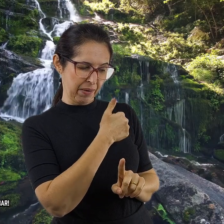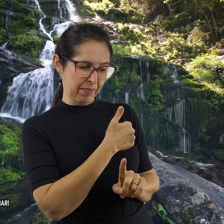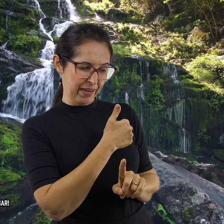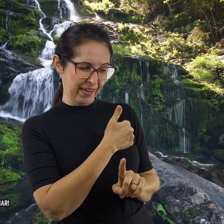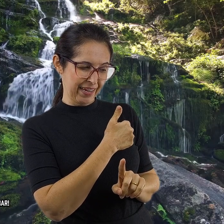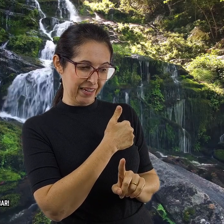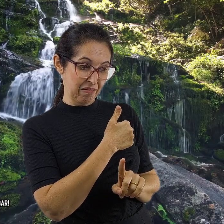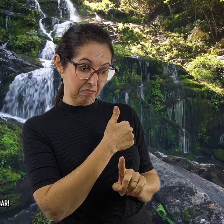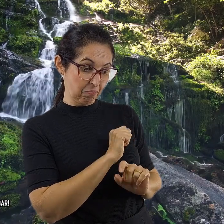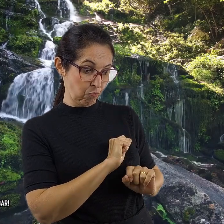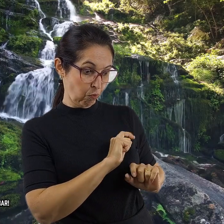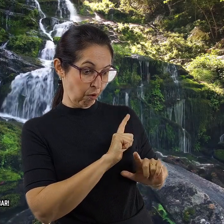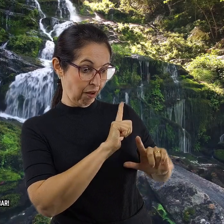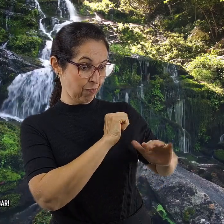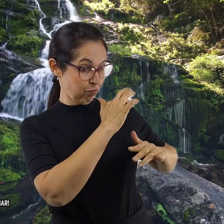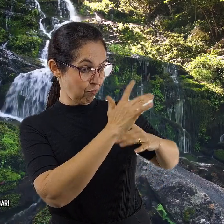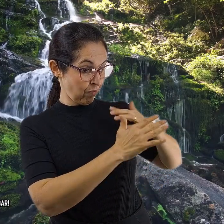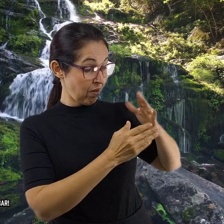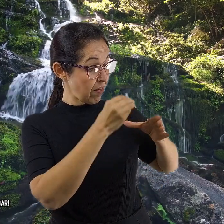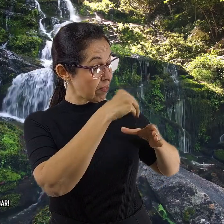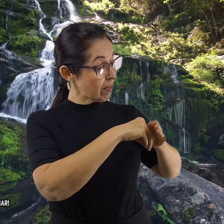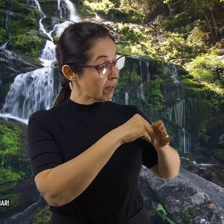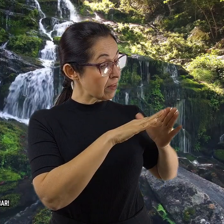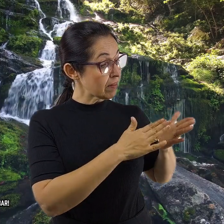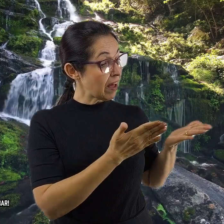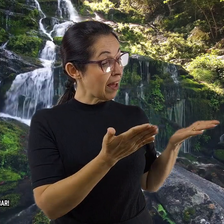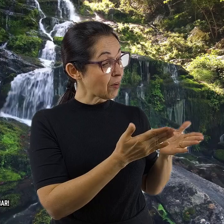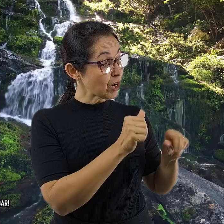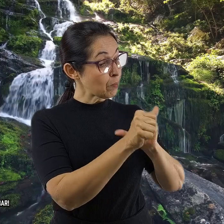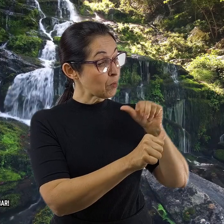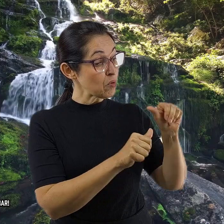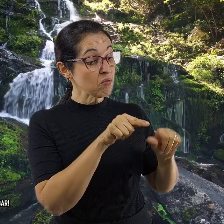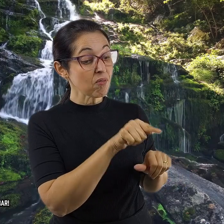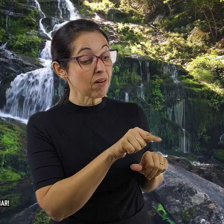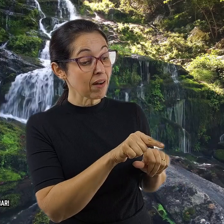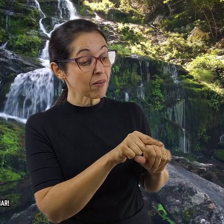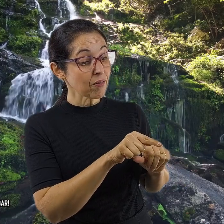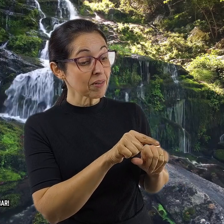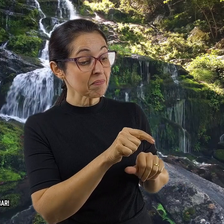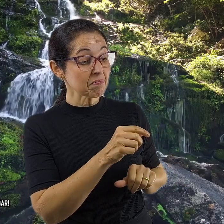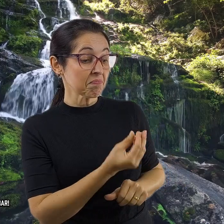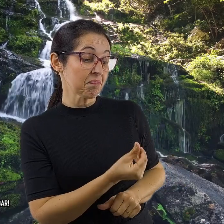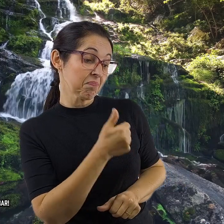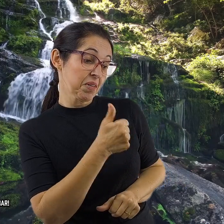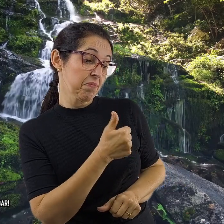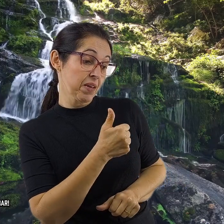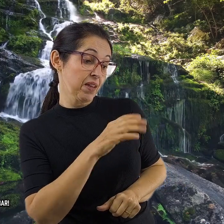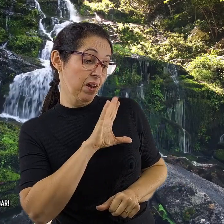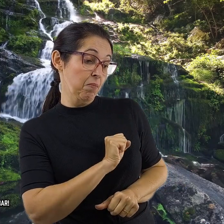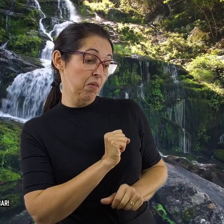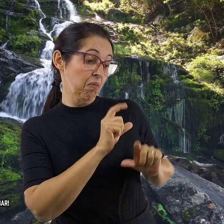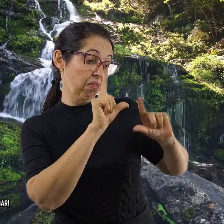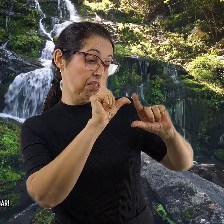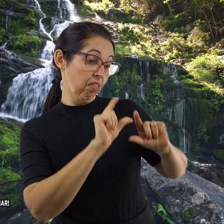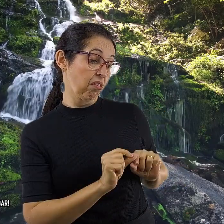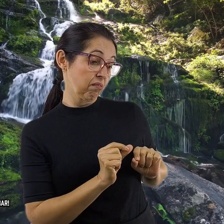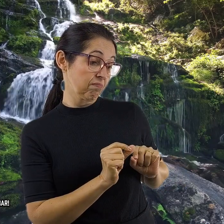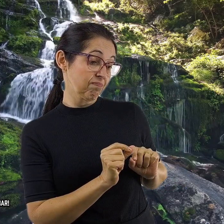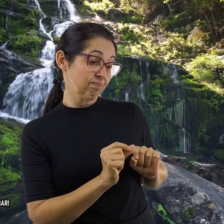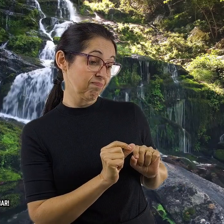esteve vivo nos vossos corações, mas vocês deixaram o primeiro